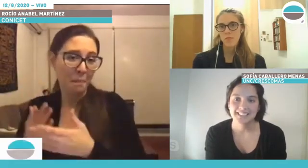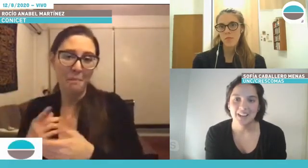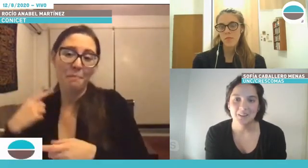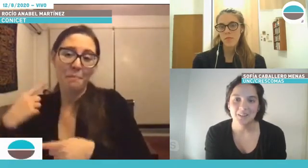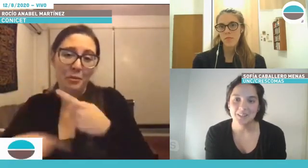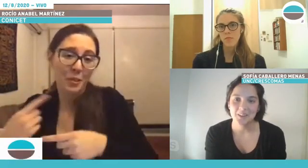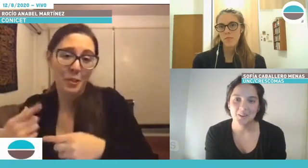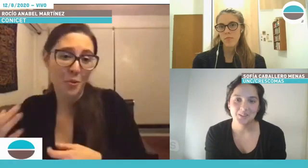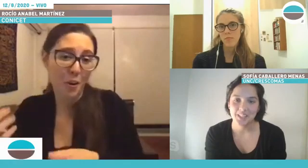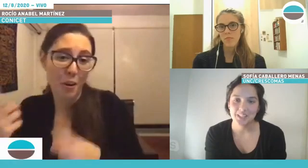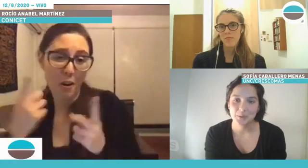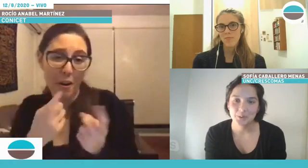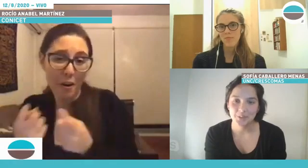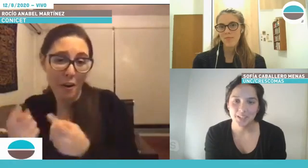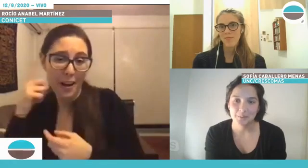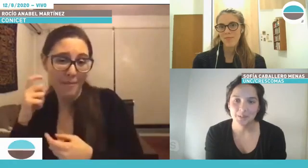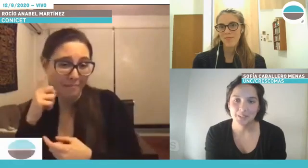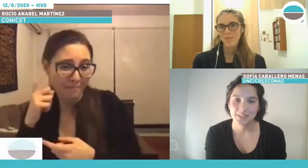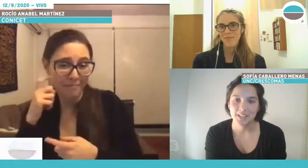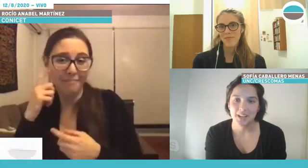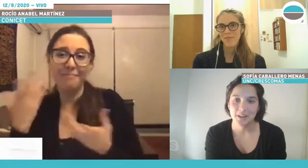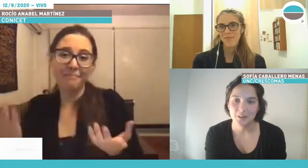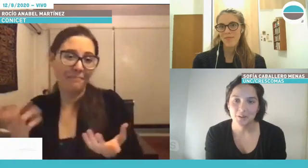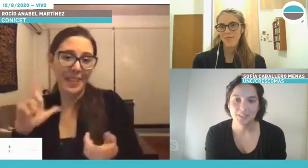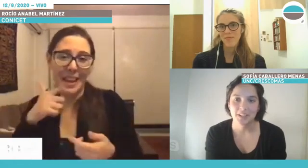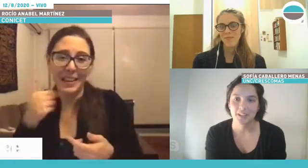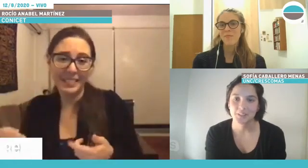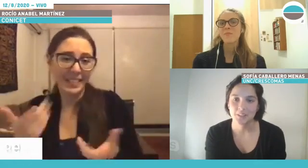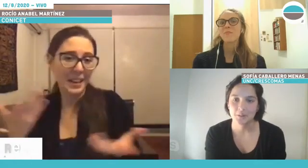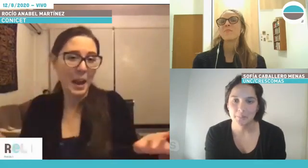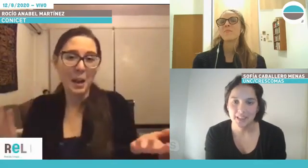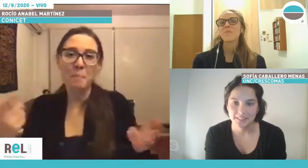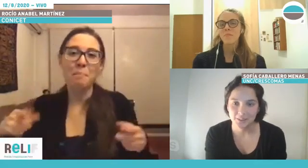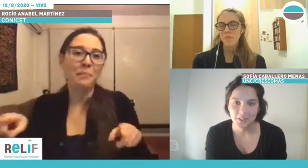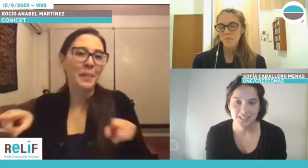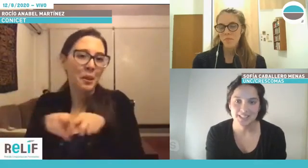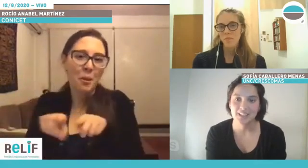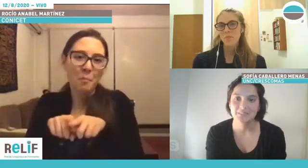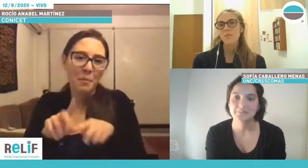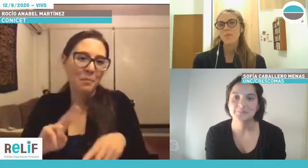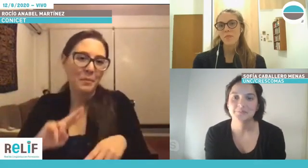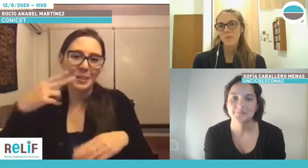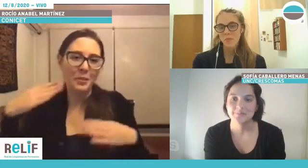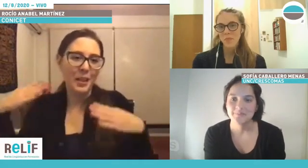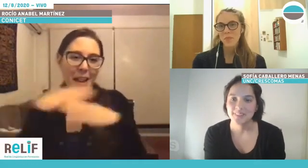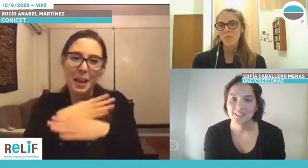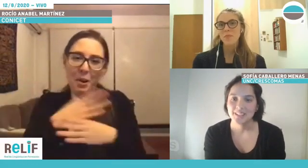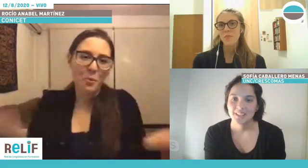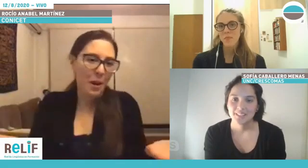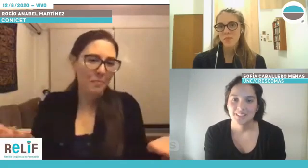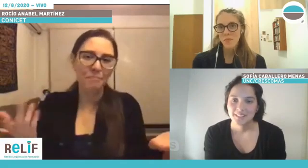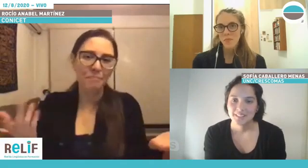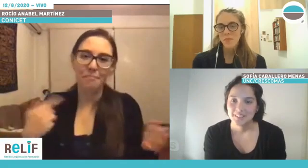Y hasta hoy continúo, digamos, en mi trabajo, continúo aprendiendo LSA,